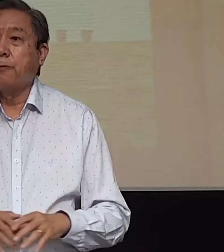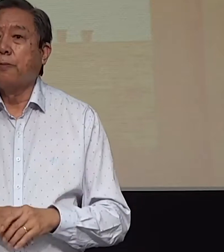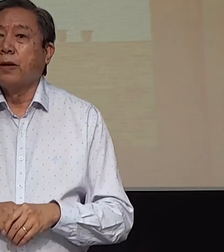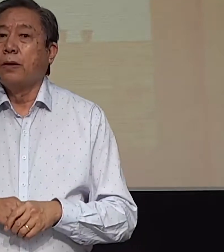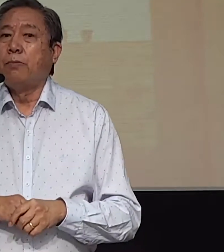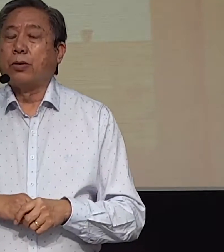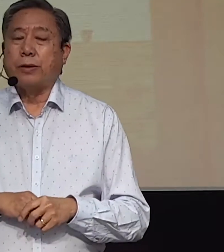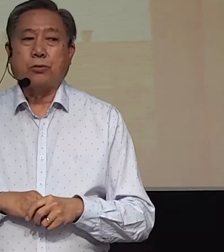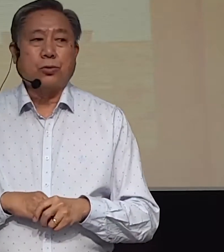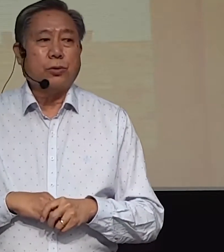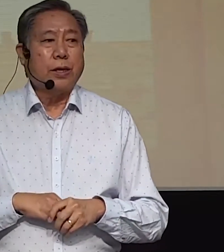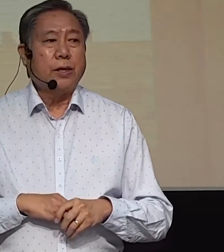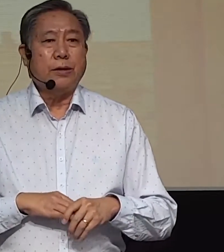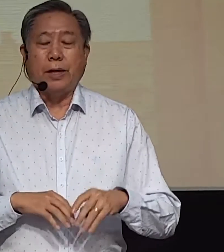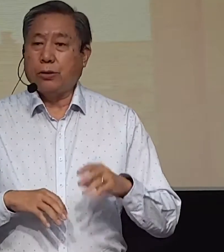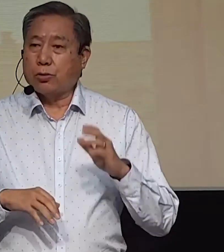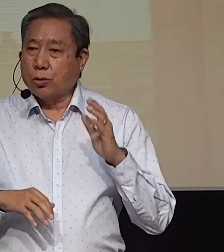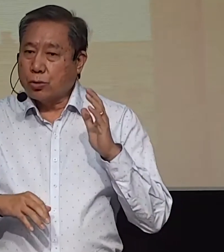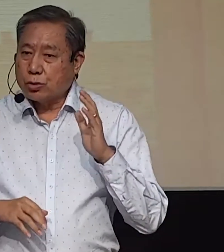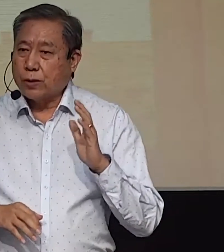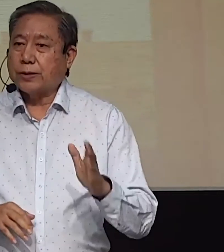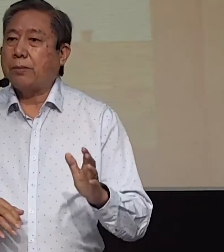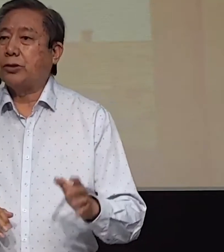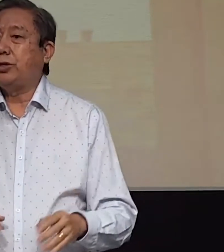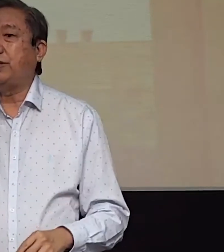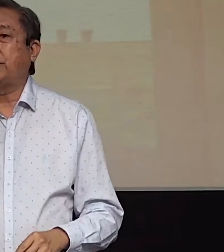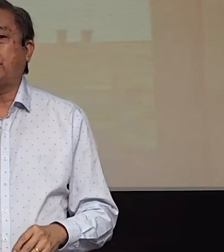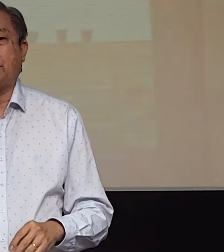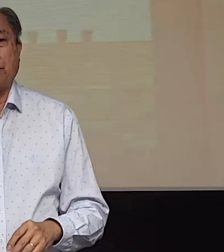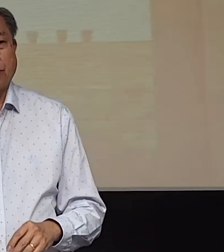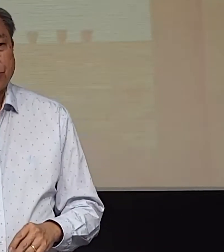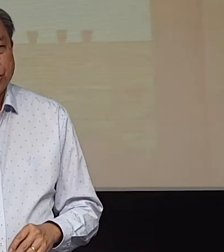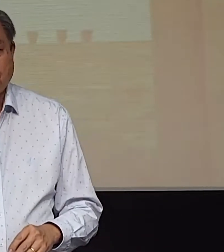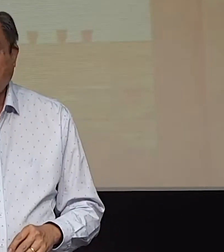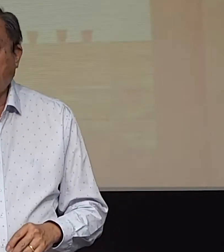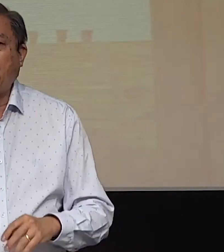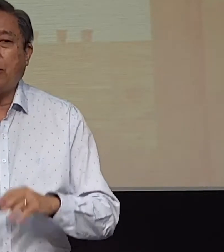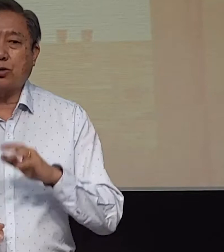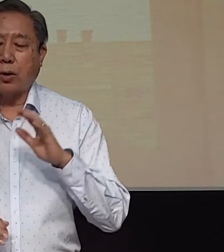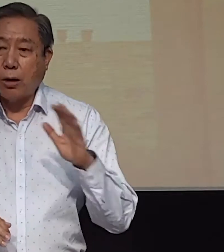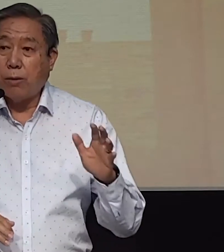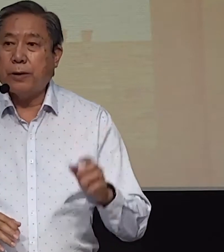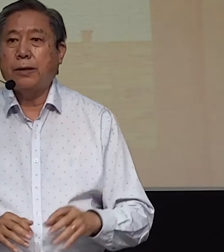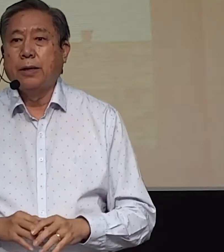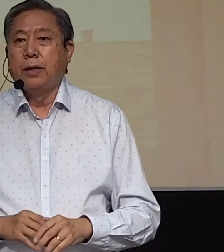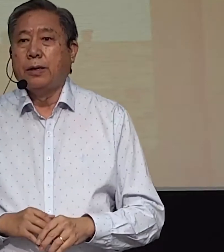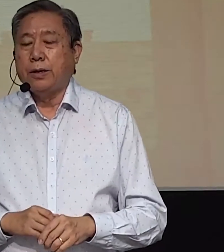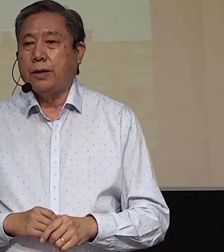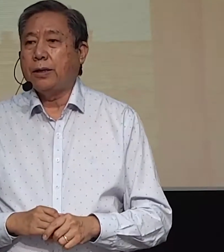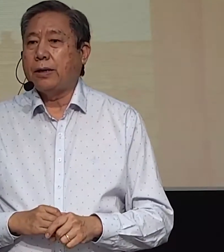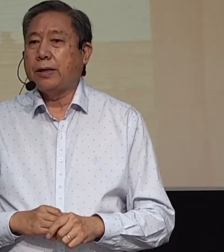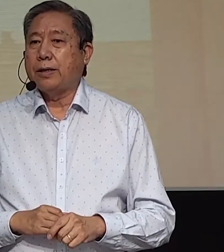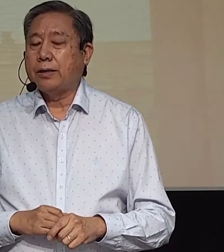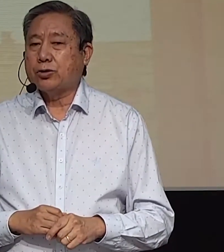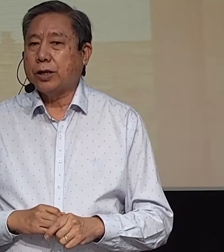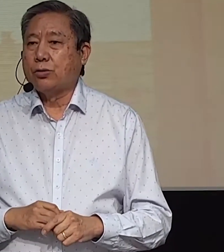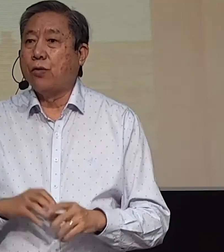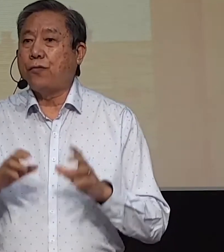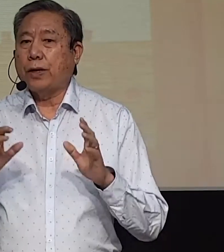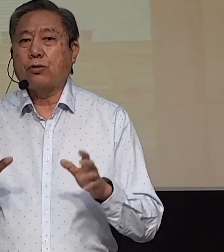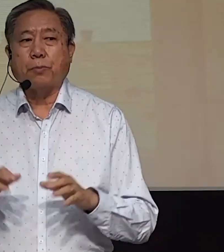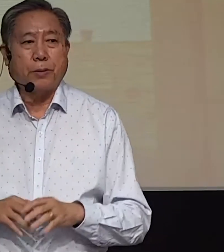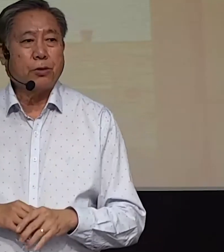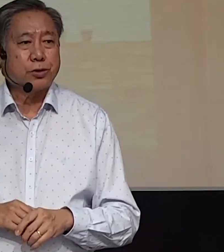derrotá-lo. Portanto, ele entrou com suas armadilhas, com seu trabalho, a sua obra, e a igreja,